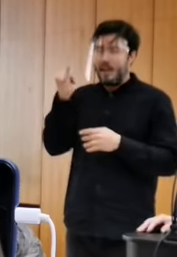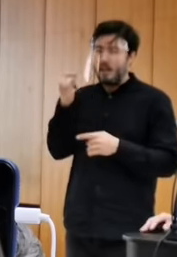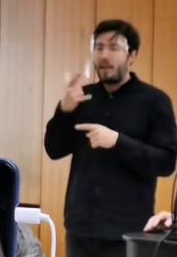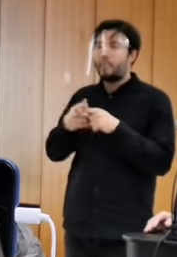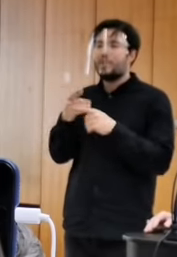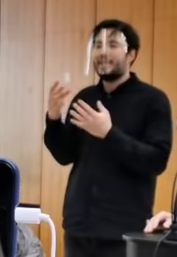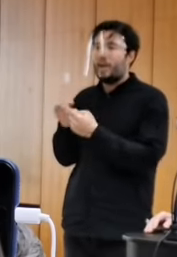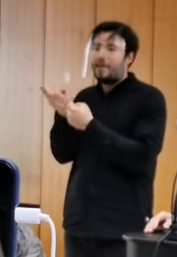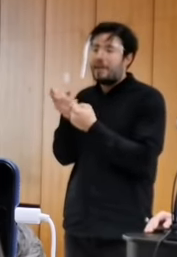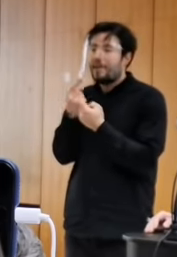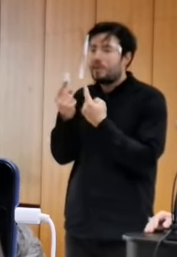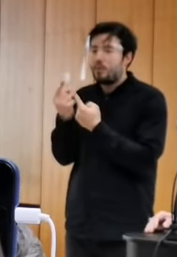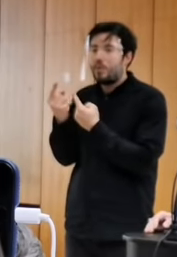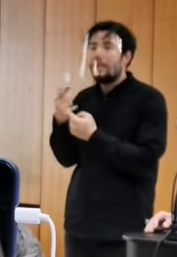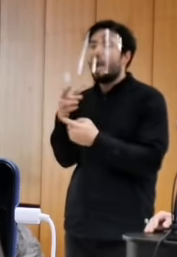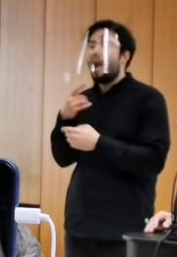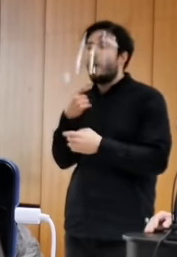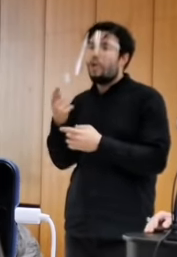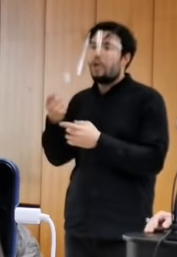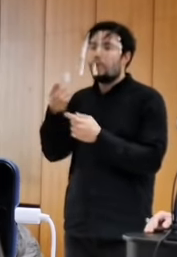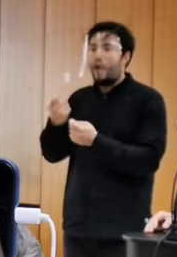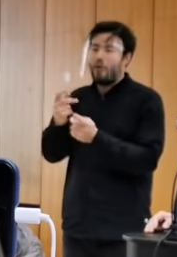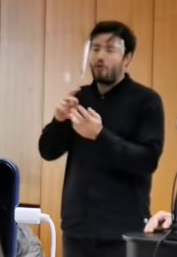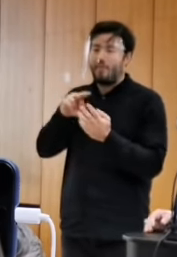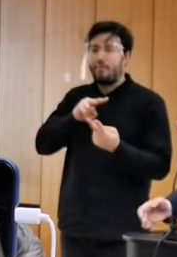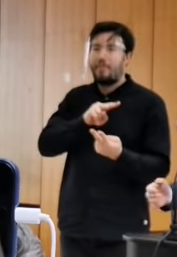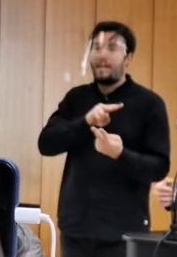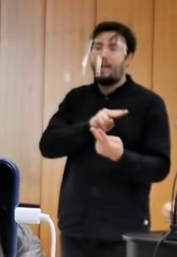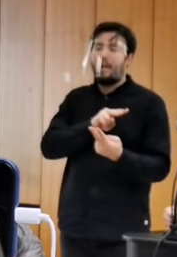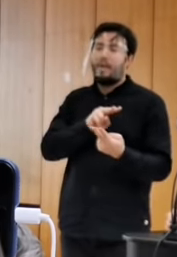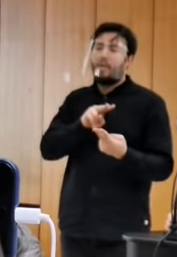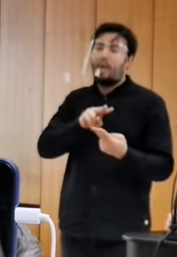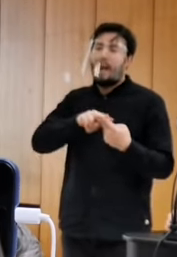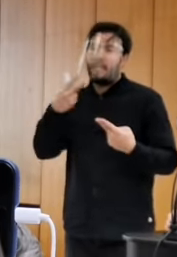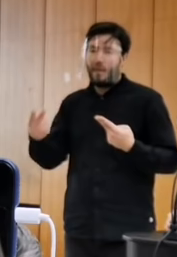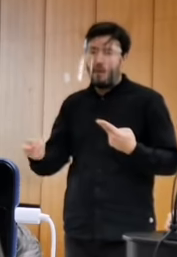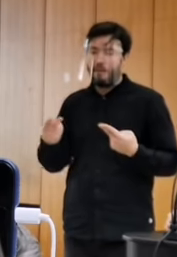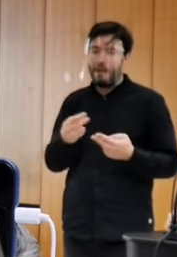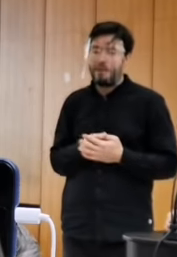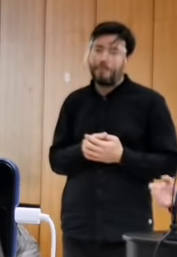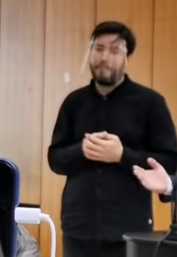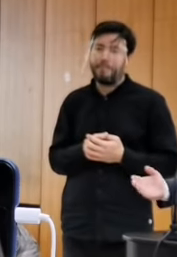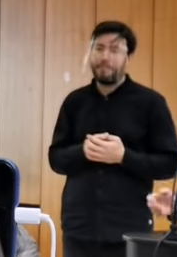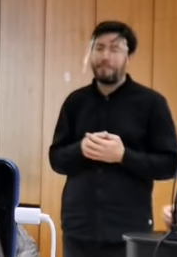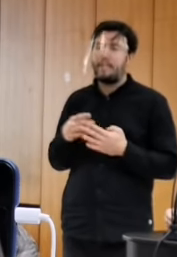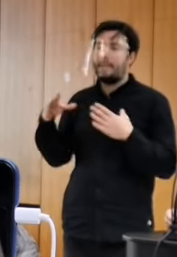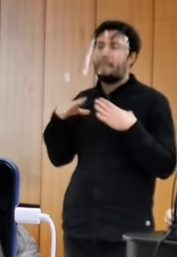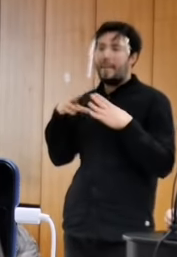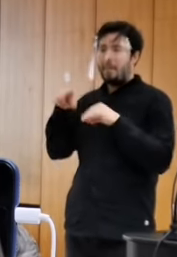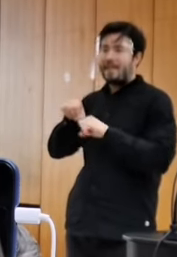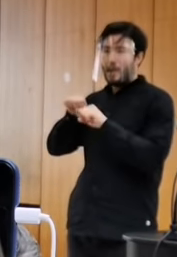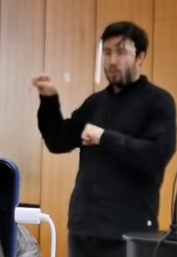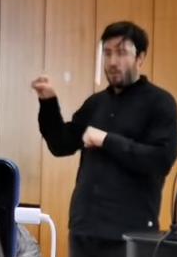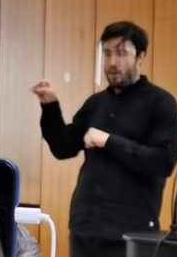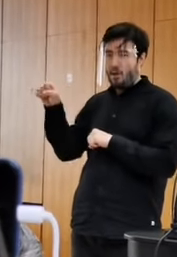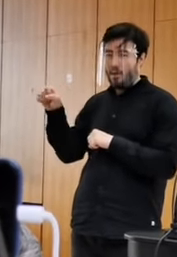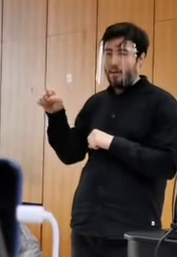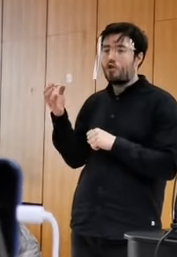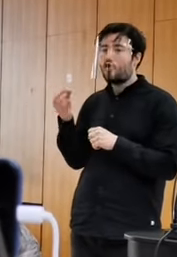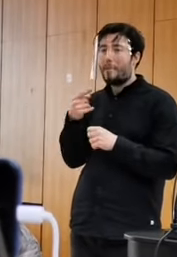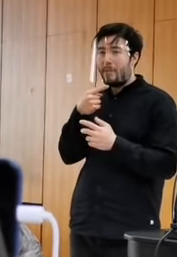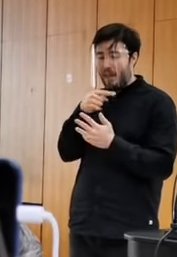ich vedeli nejakým spôsobom pretaviť do praxe. A to, čo vyslovoval aj pán predseda Sulík, je výsledkom